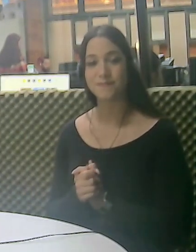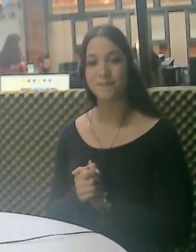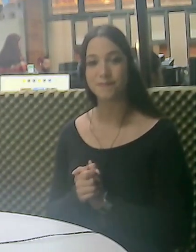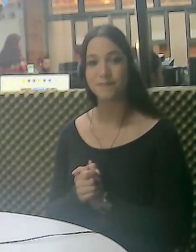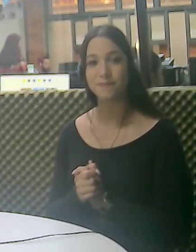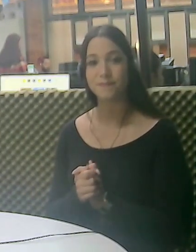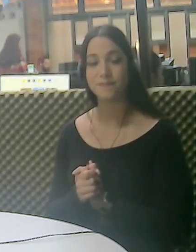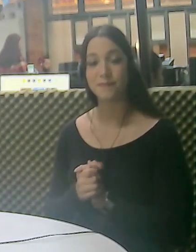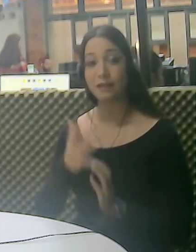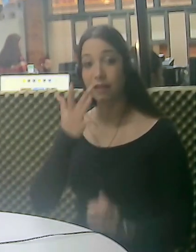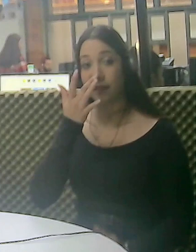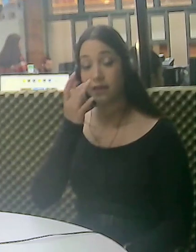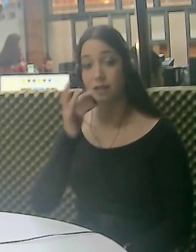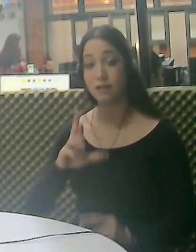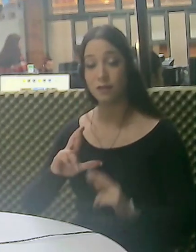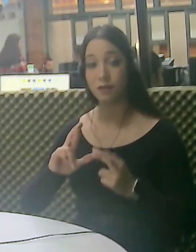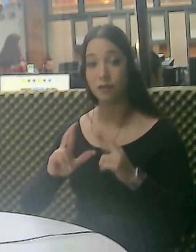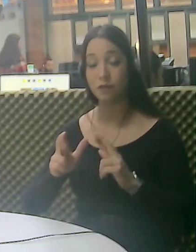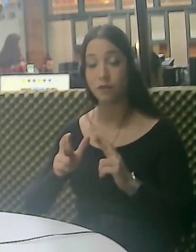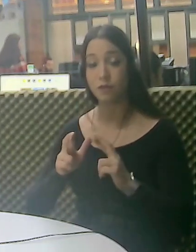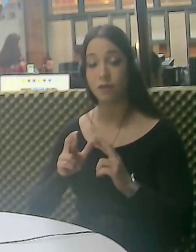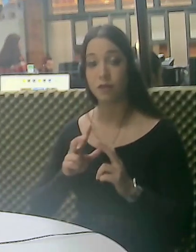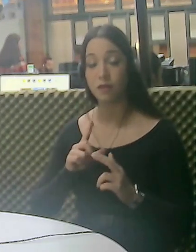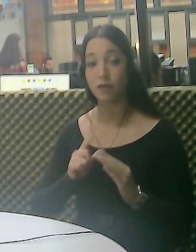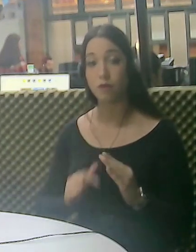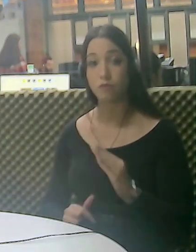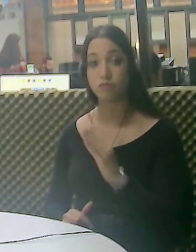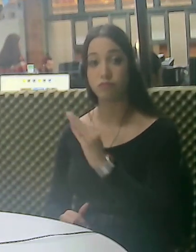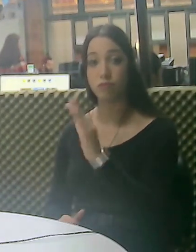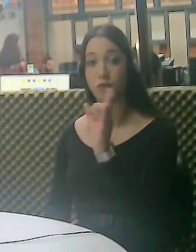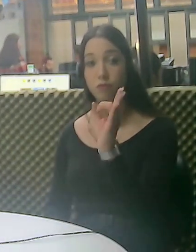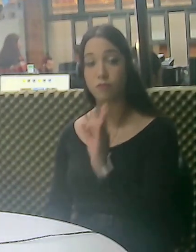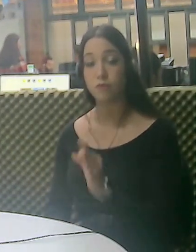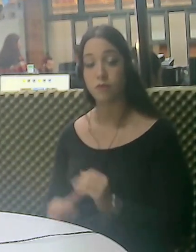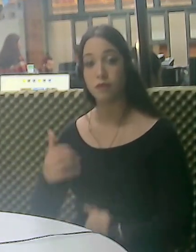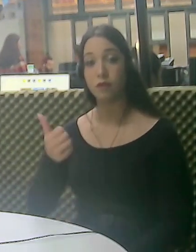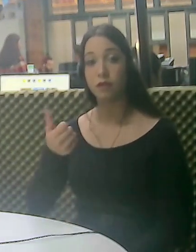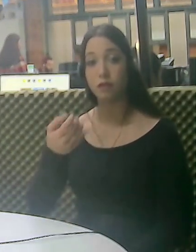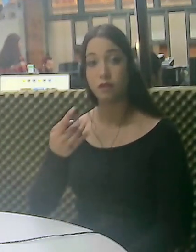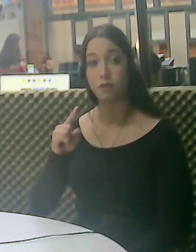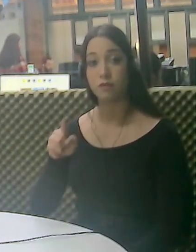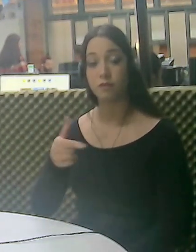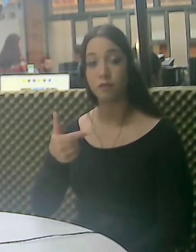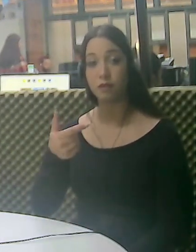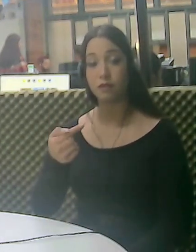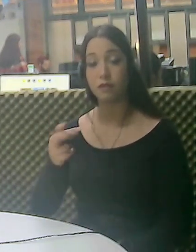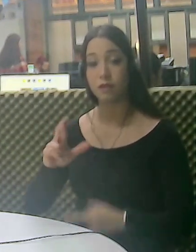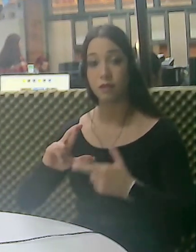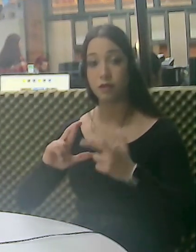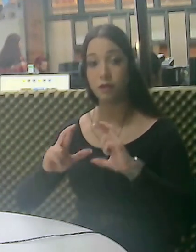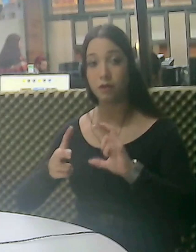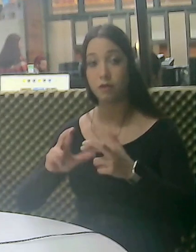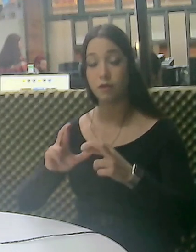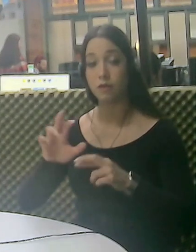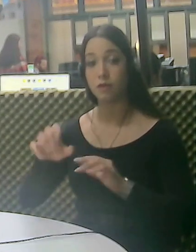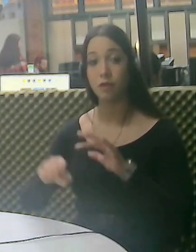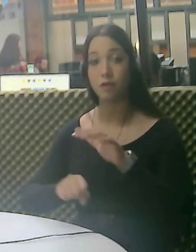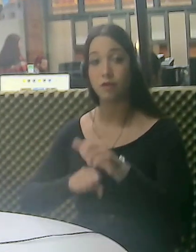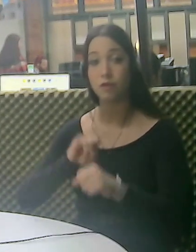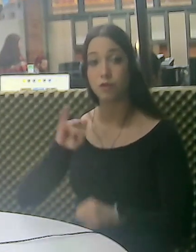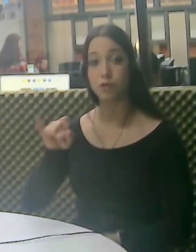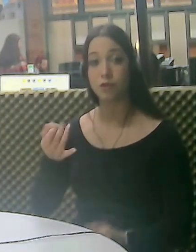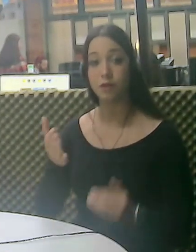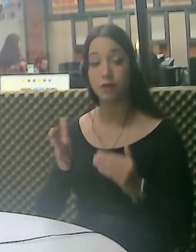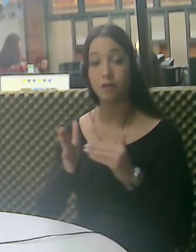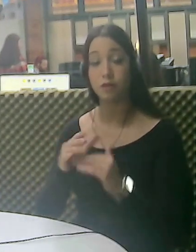A coleta seletiva do DEMAI registrou um aumento de 14,7% no número de materiais recicláveis arrecadados de janeiro